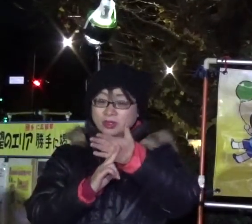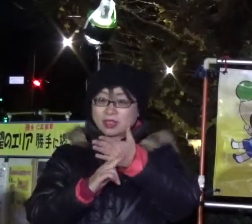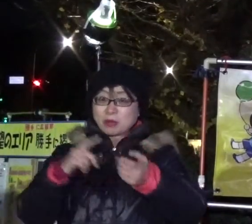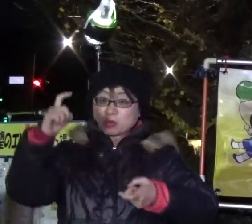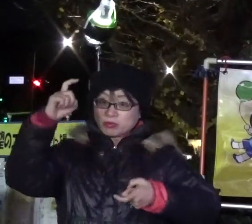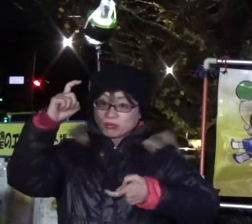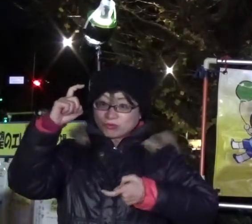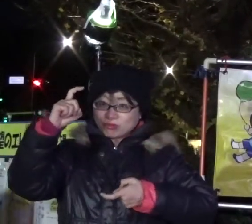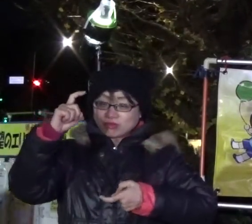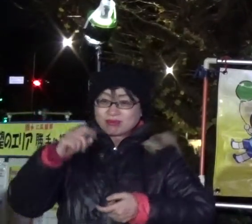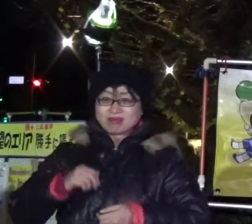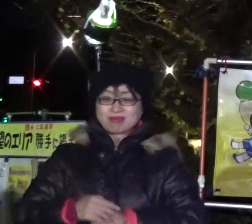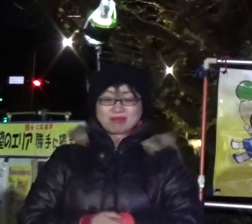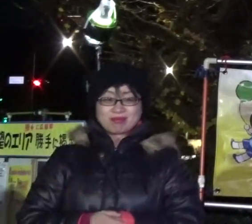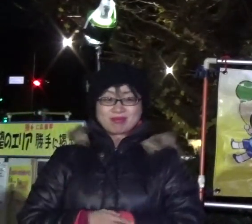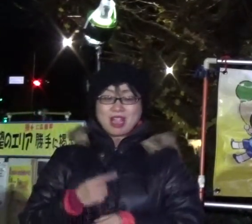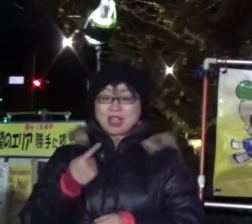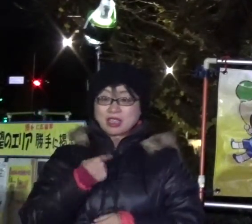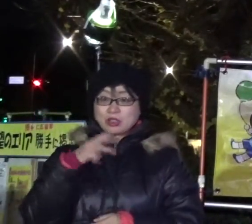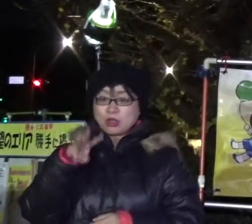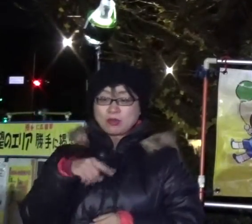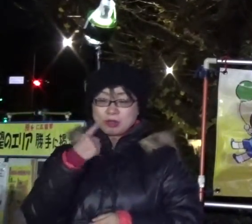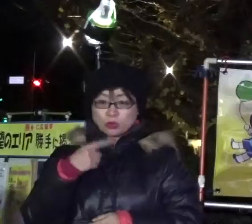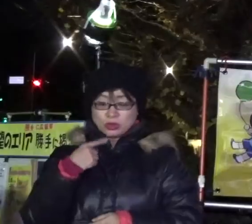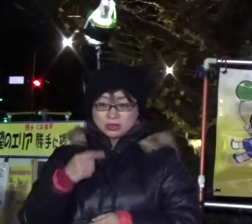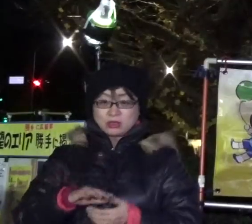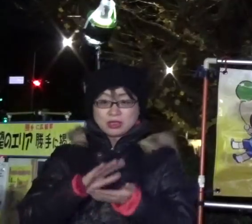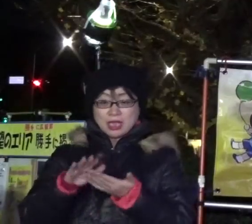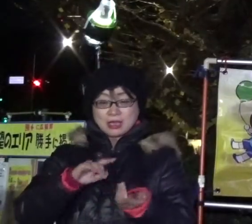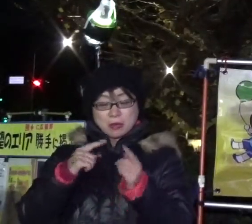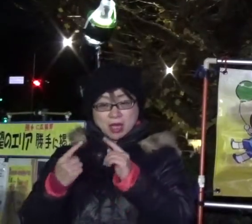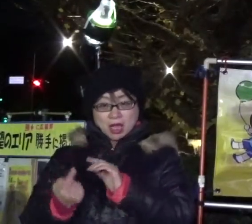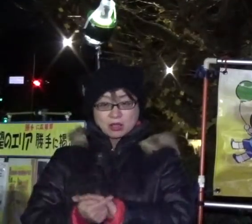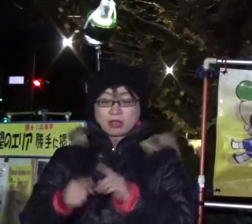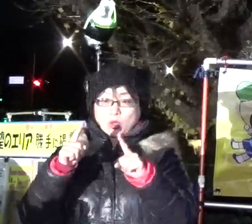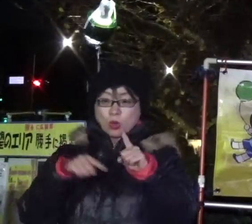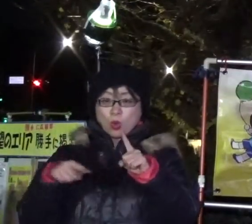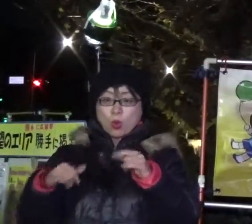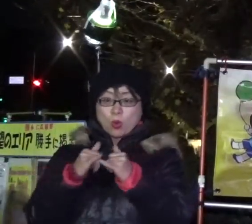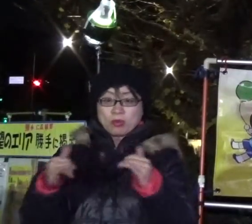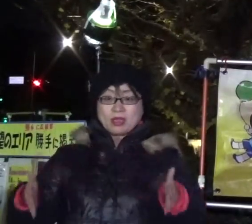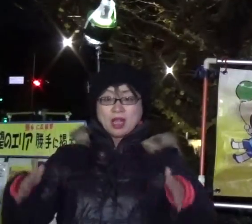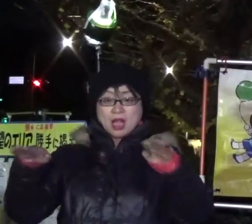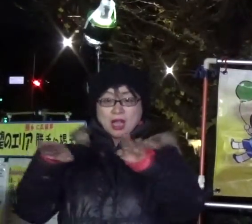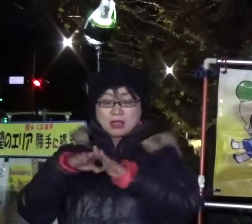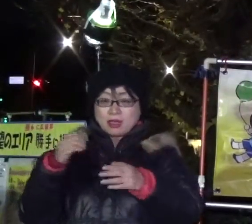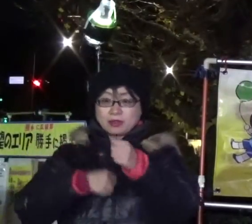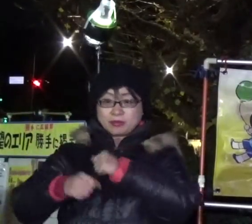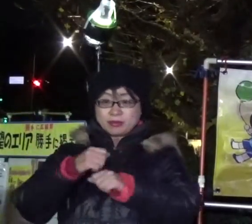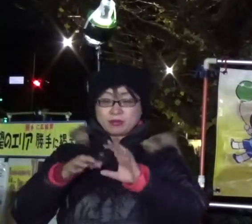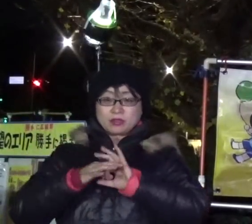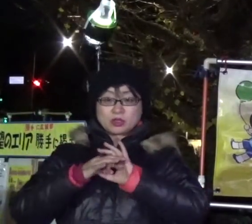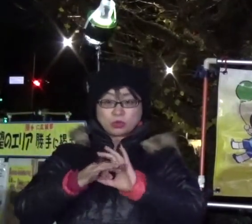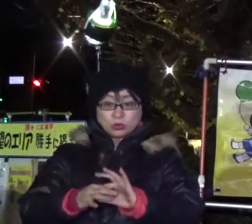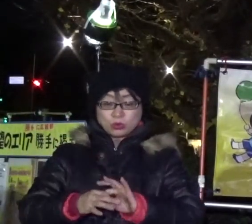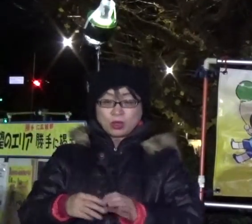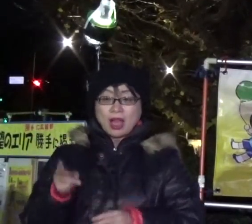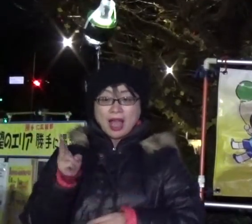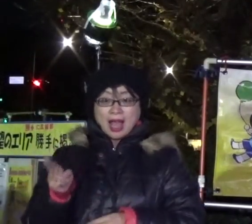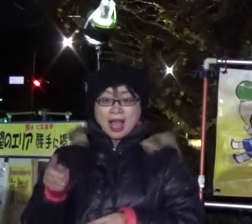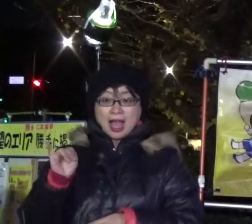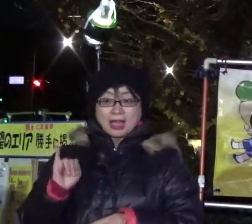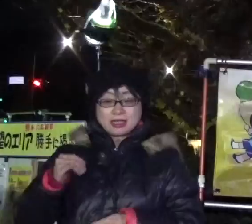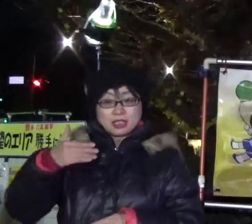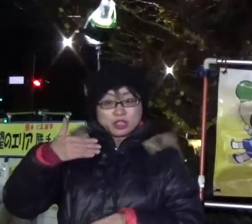れの女性でも、これは僕の住んでる川口の隣の埼玉市にあるある公民館で、ずっと活動を続けている俳句サークルの方が作られ